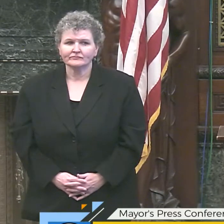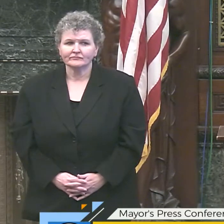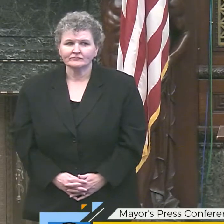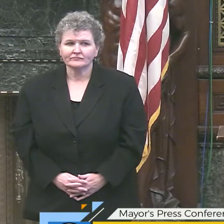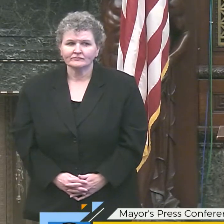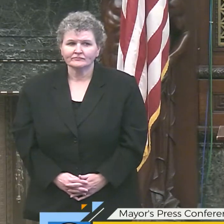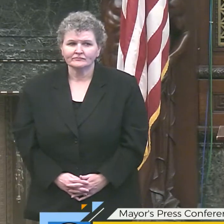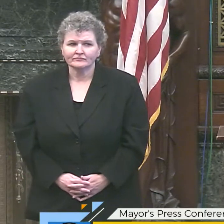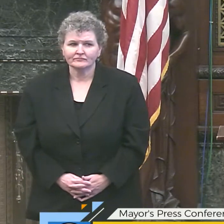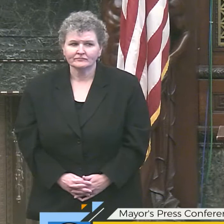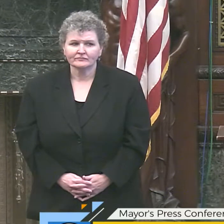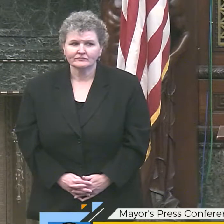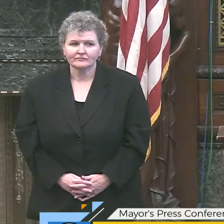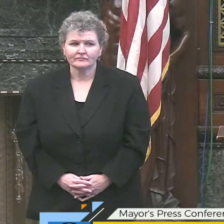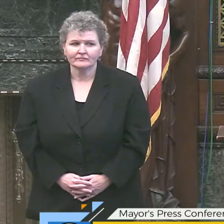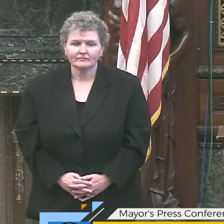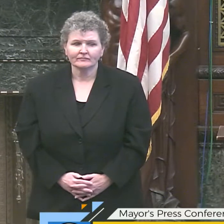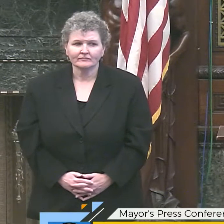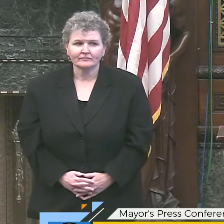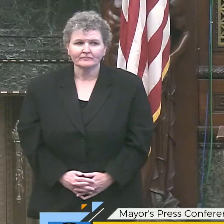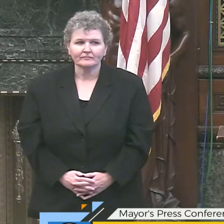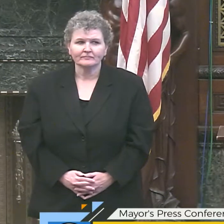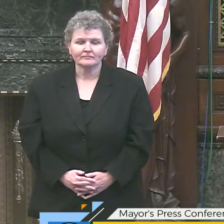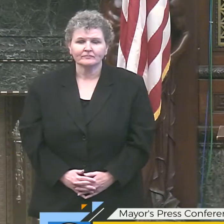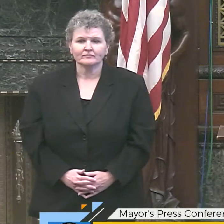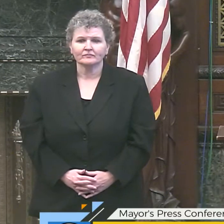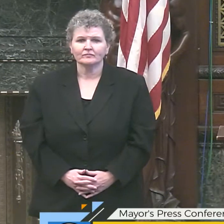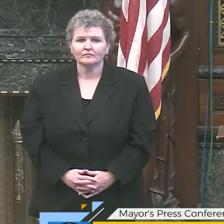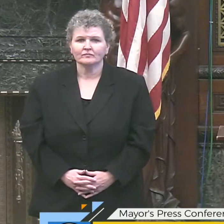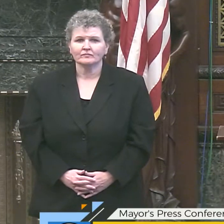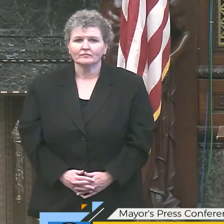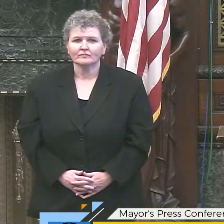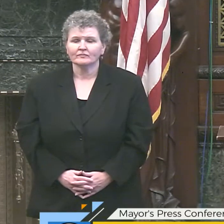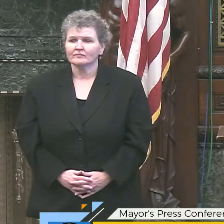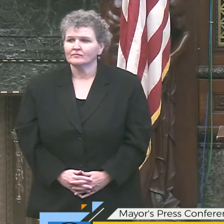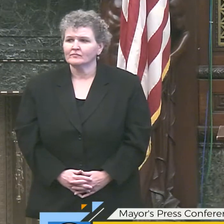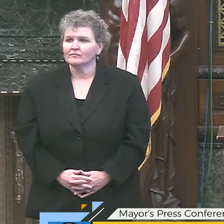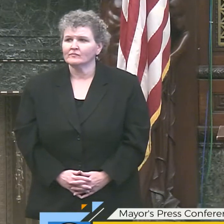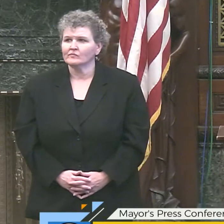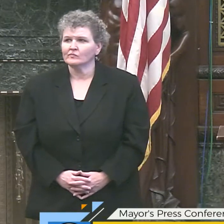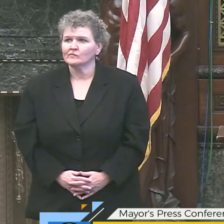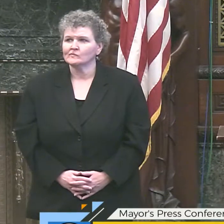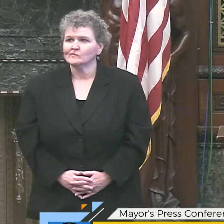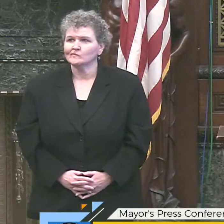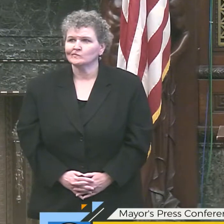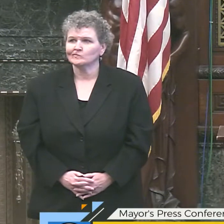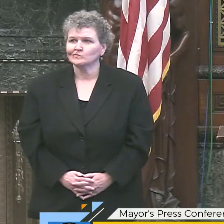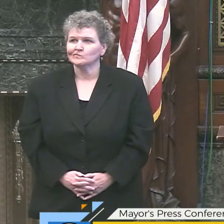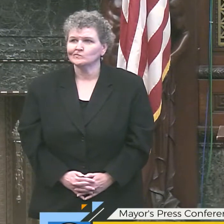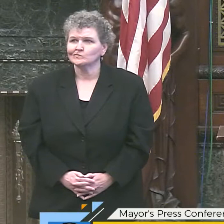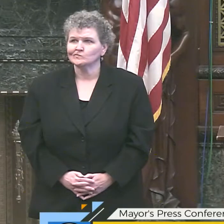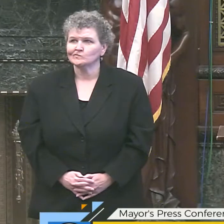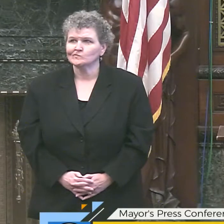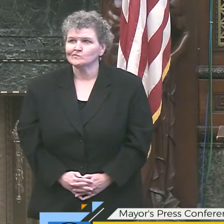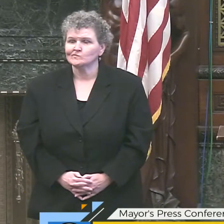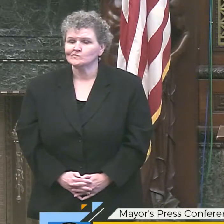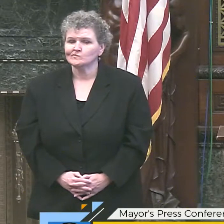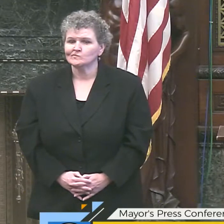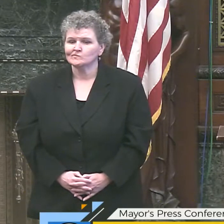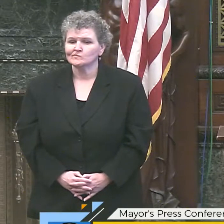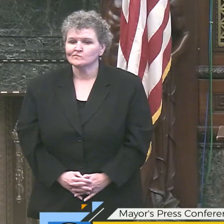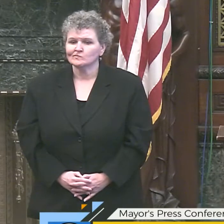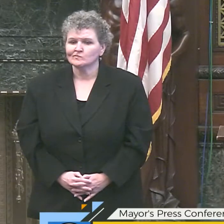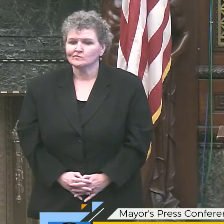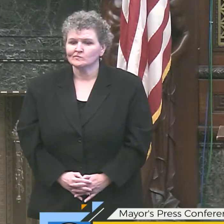Filadelfia podemos hacer en medio de esta crisis. Si usted o alguien que conoce necesita apoyo debido a una situación de